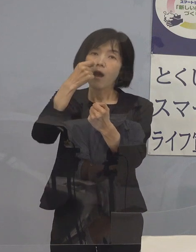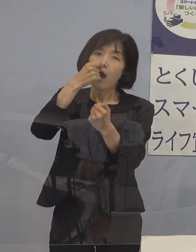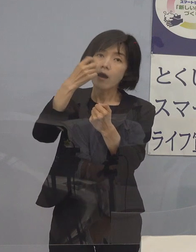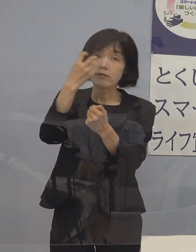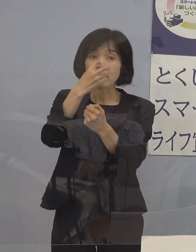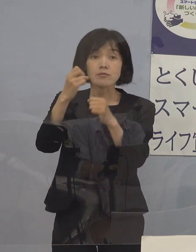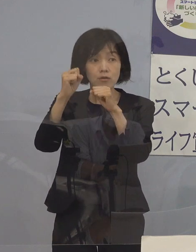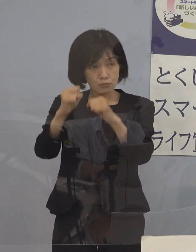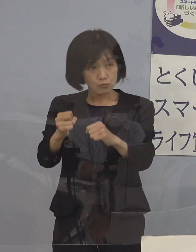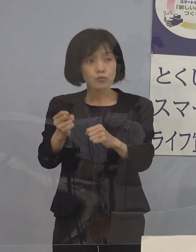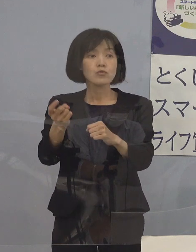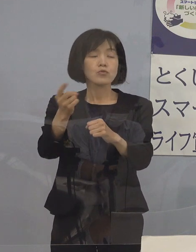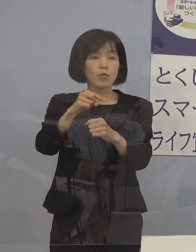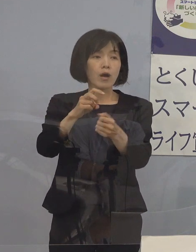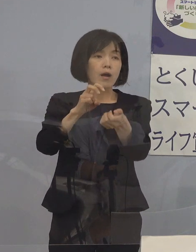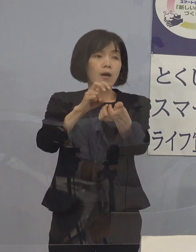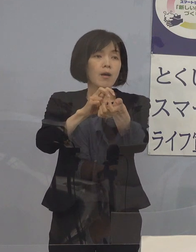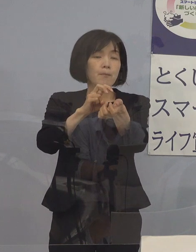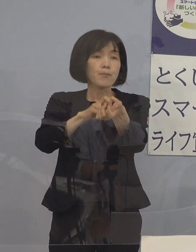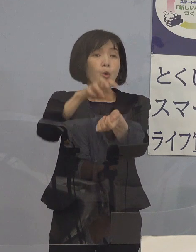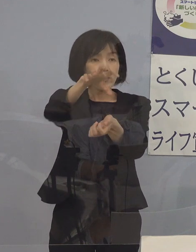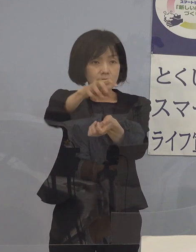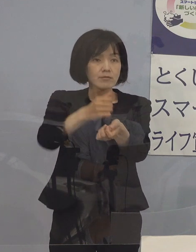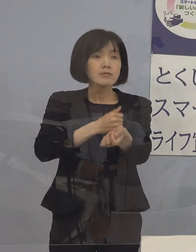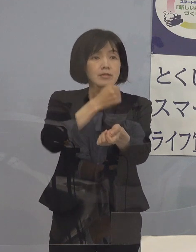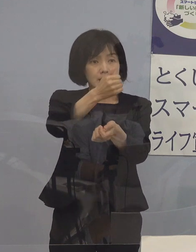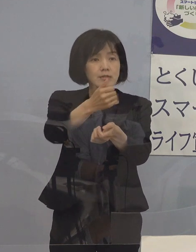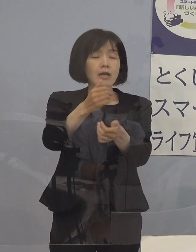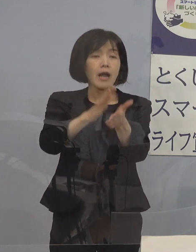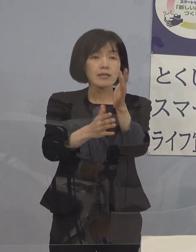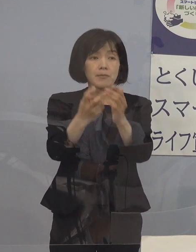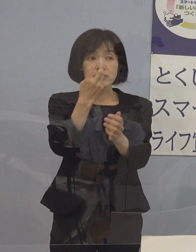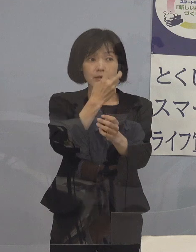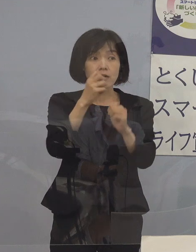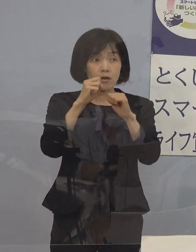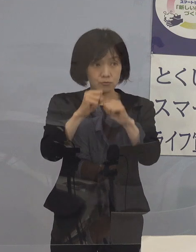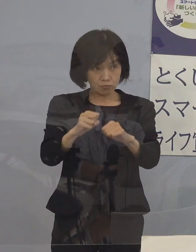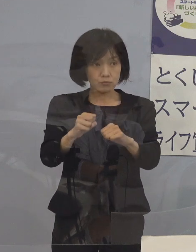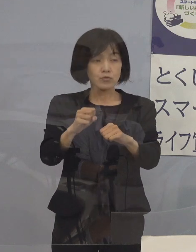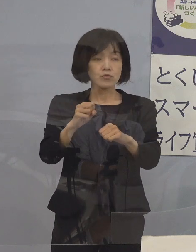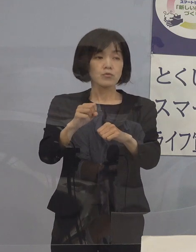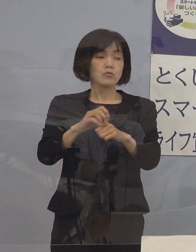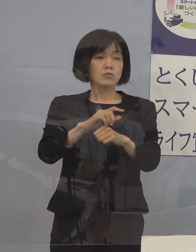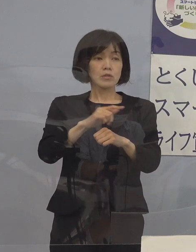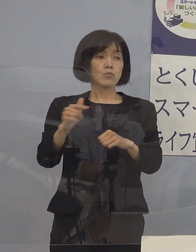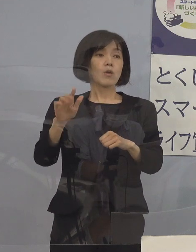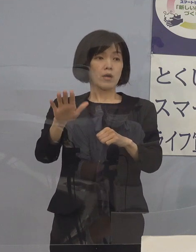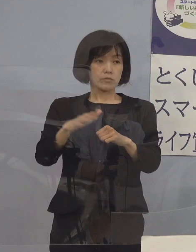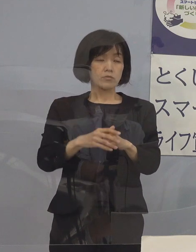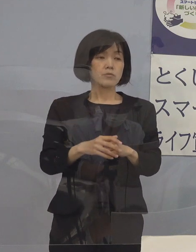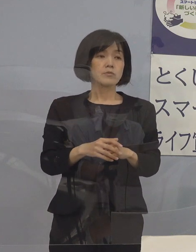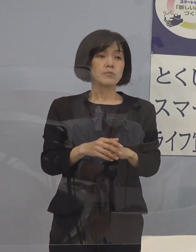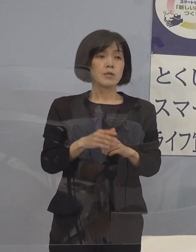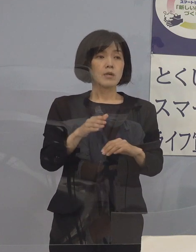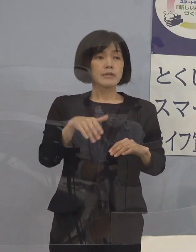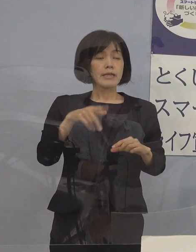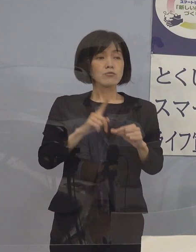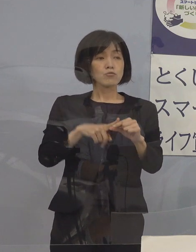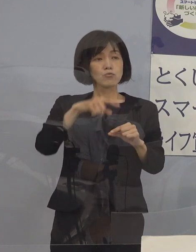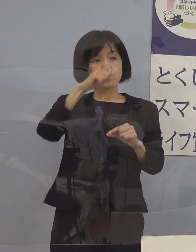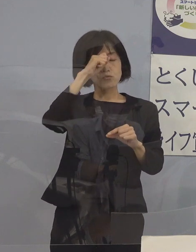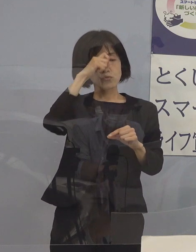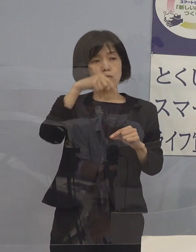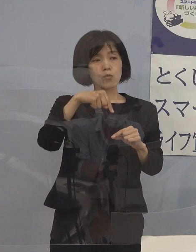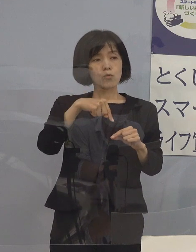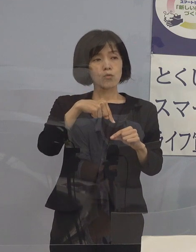する。まあ、逆に言うと熱中症が引き金となってそうした皆さん方の体調不良が、ま